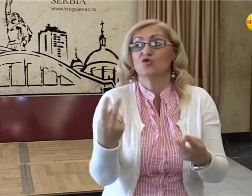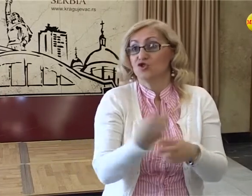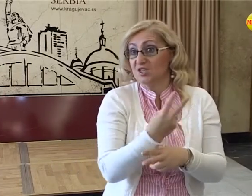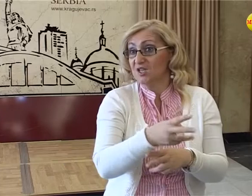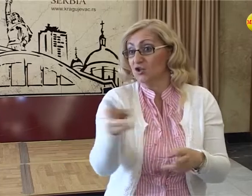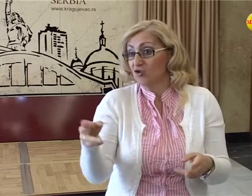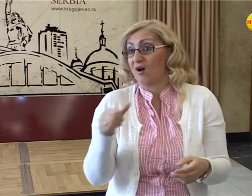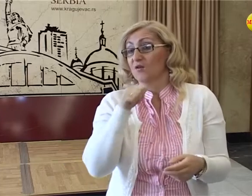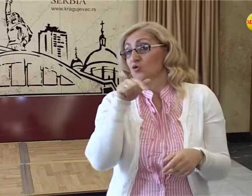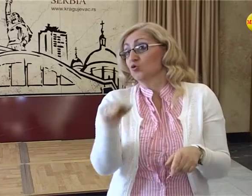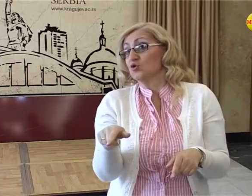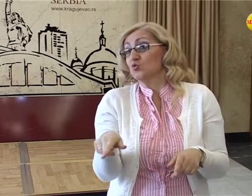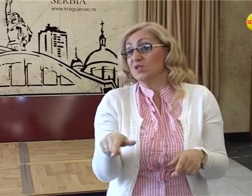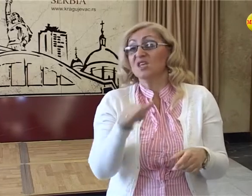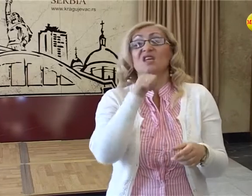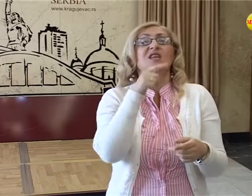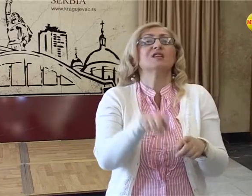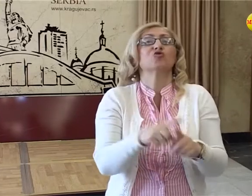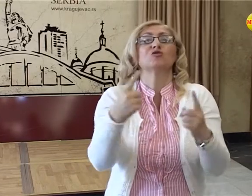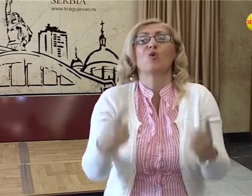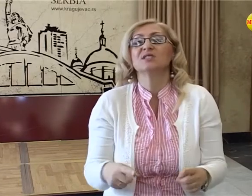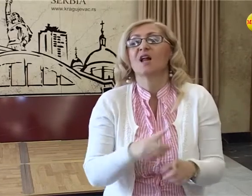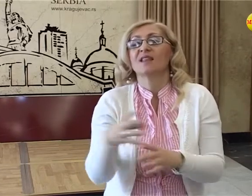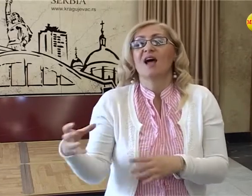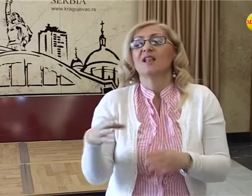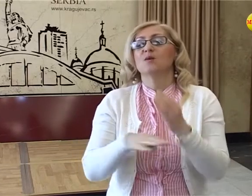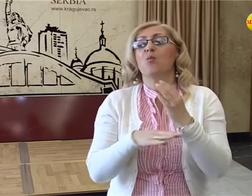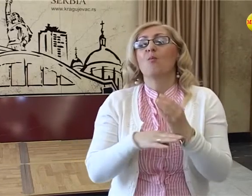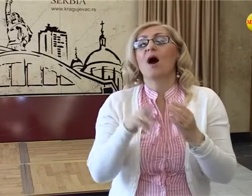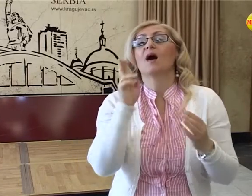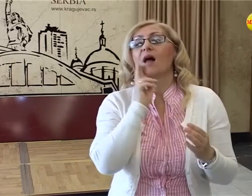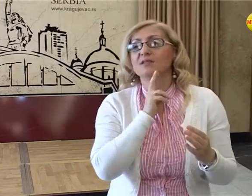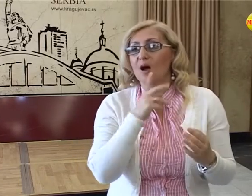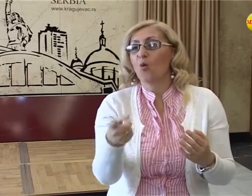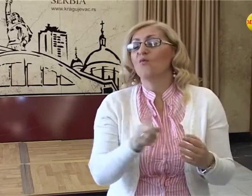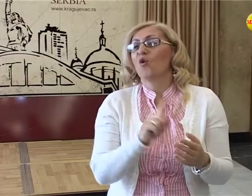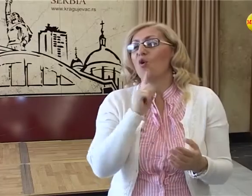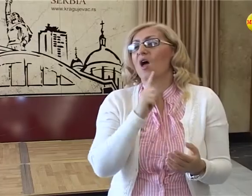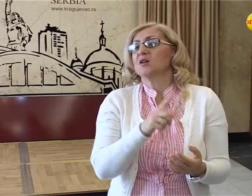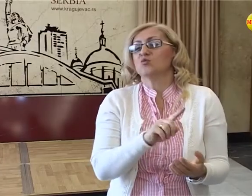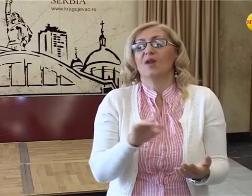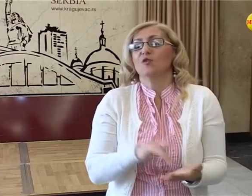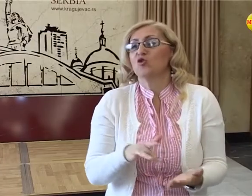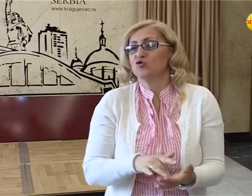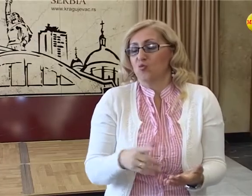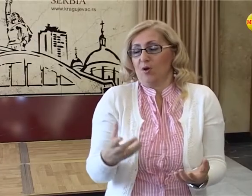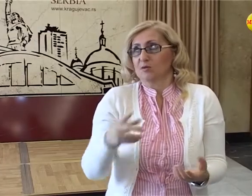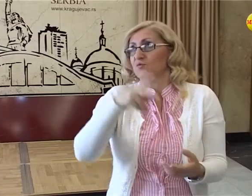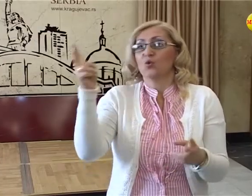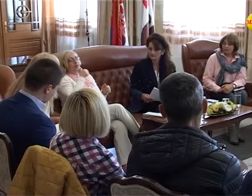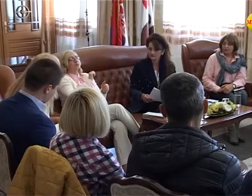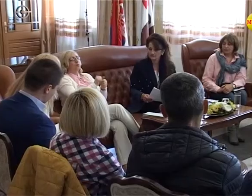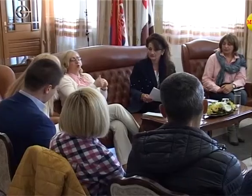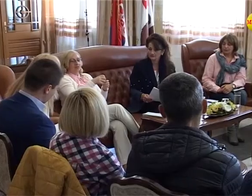i zaista treba i država i svi da se aktivno uključe u te procese, znači promene i unapređenja obrazovanja gluvih